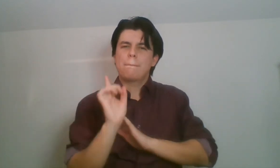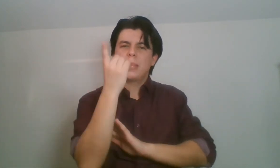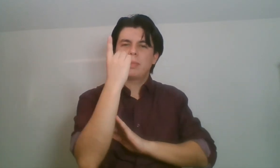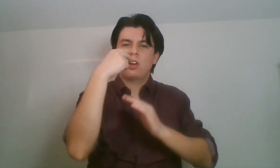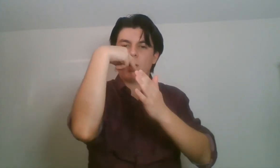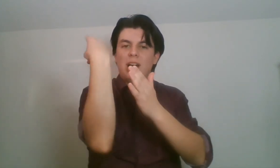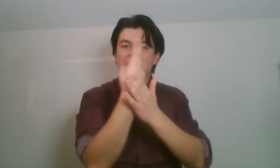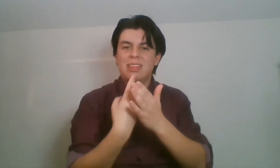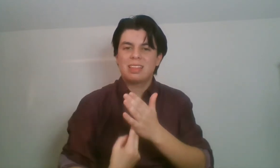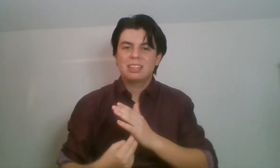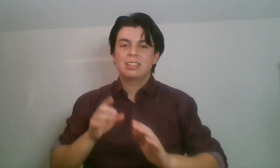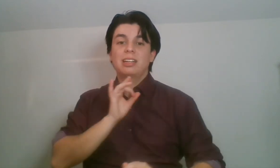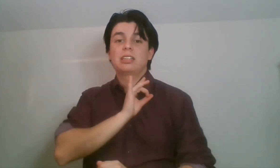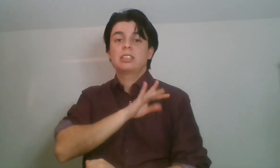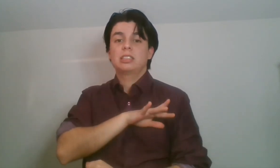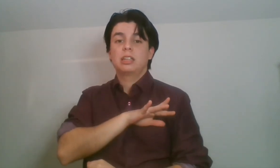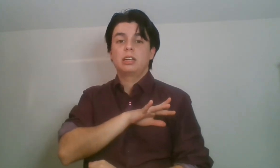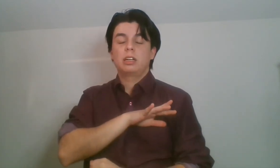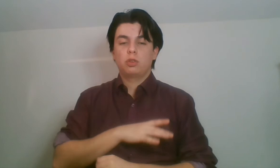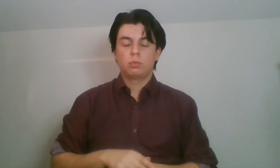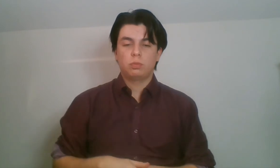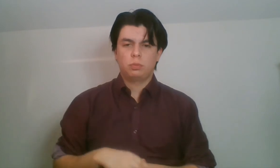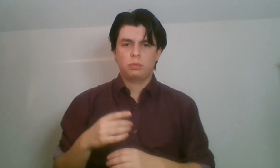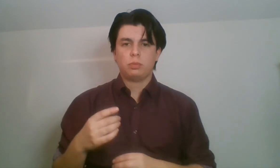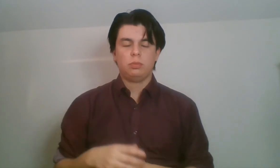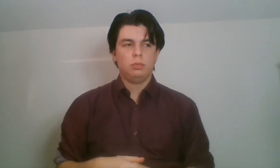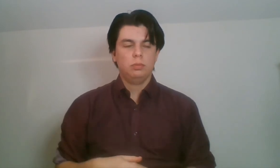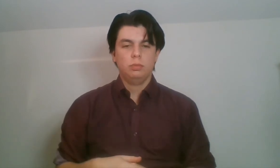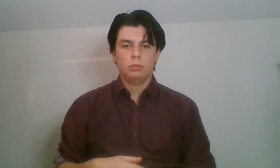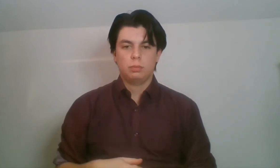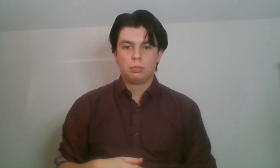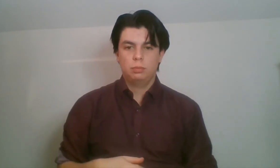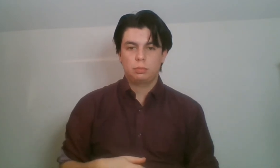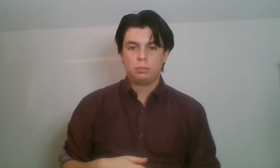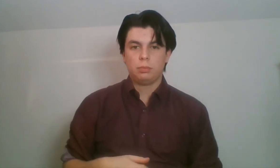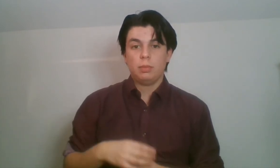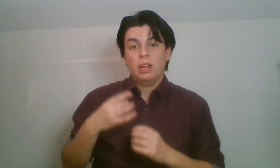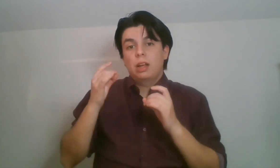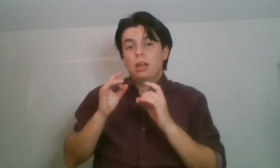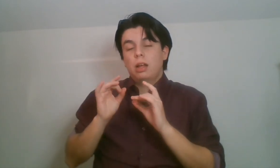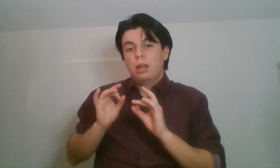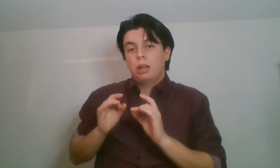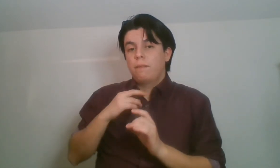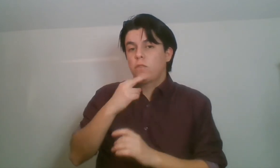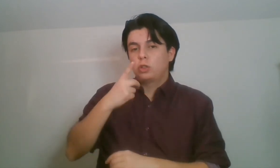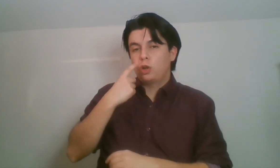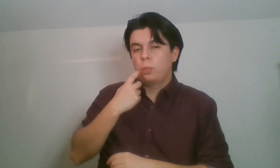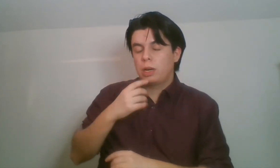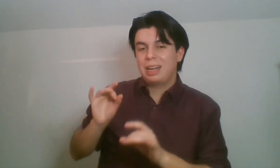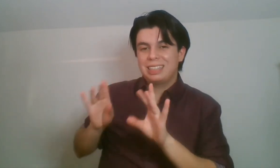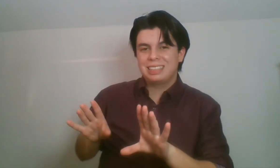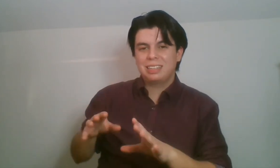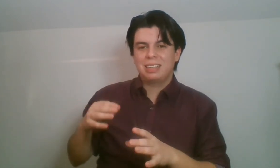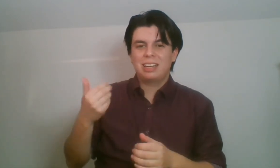es cierto, él había nacido en el Virreinato del Perú, se lo considera como uno de los primeros